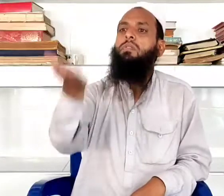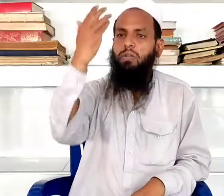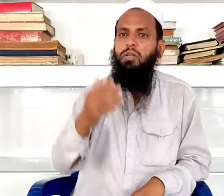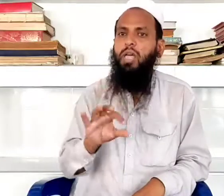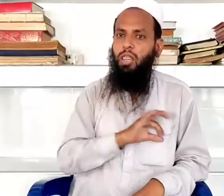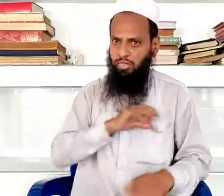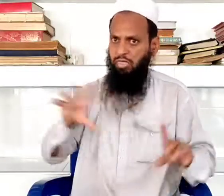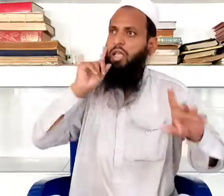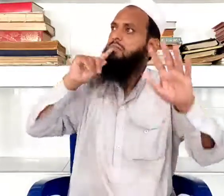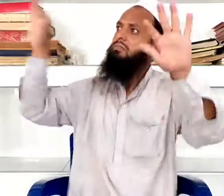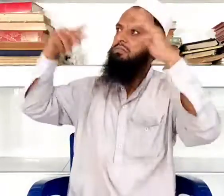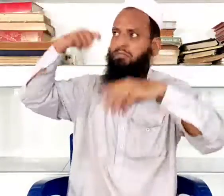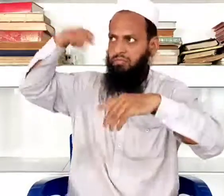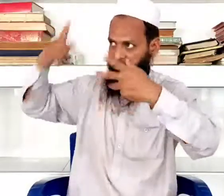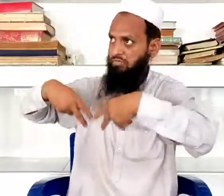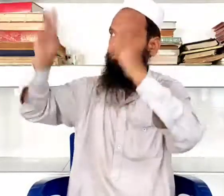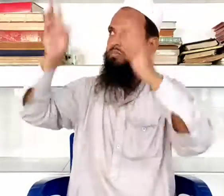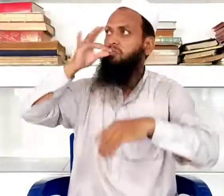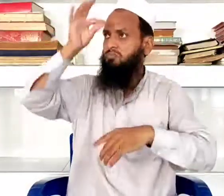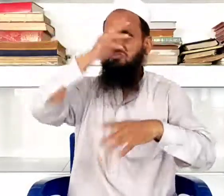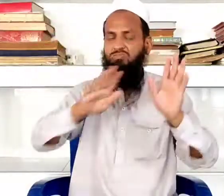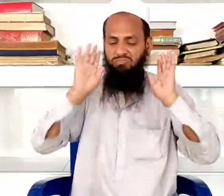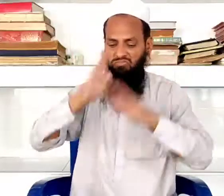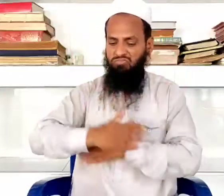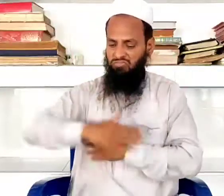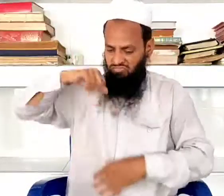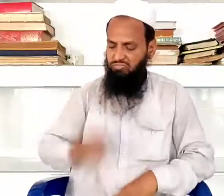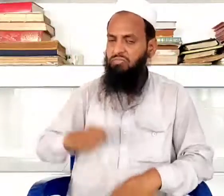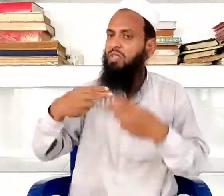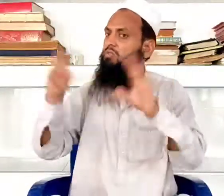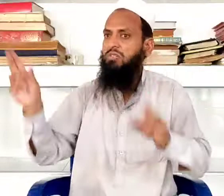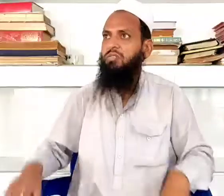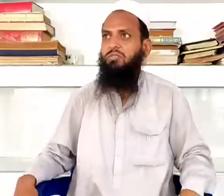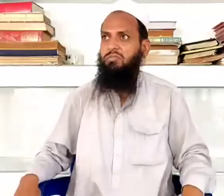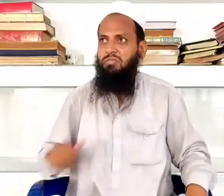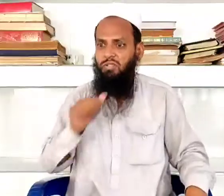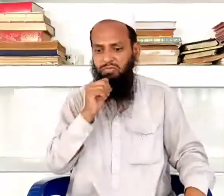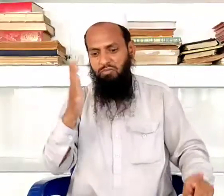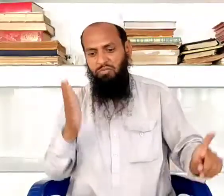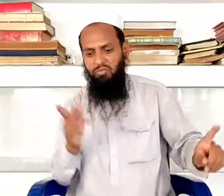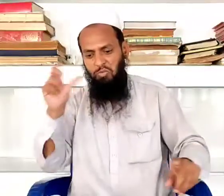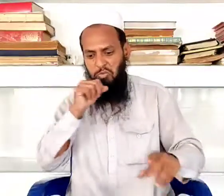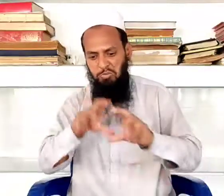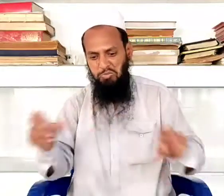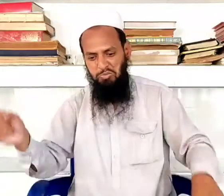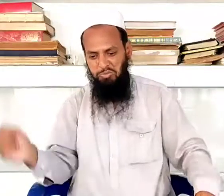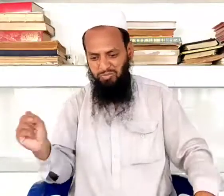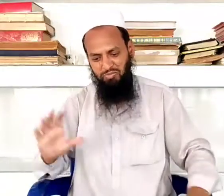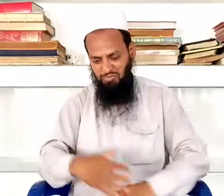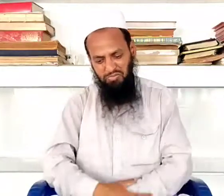ਬਿਨ ਉਤਬਾ ਨੂੰ ਕਤਲ ਕੀਤਾ, ਔਰ ਜਨਾਬੇ ਹਜ਼ਰਤ ਉਬੈਦਾ ਬਿਨ ਹਾਰਿਸ ਰਜ਼ੀ ਅੱਲਾਹੁ ਤਾਲਾ ਅਨਹੁ ਉਮਰ ਜੇ ਜ਼ਿਆਦਾ ਸਨ। ਇਹਨਾਂ